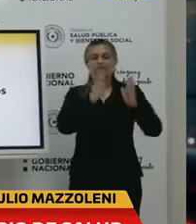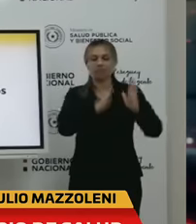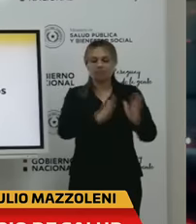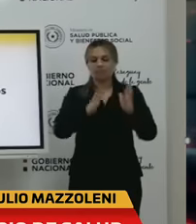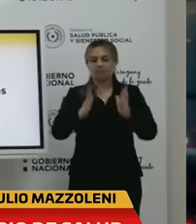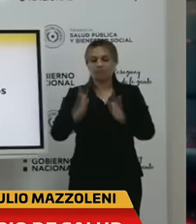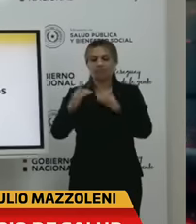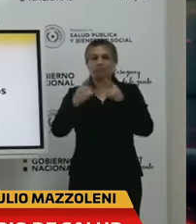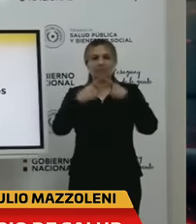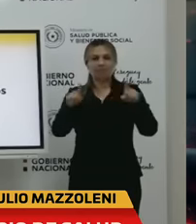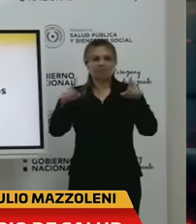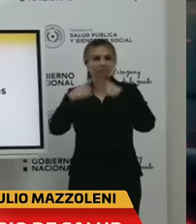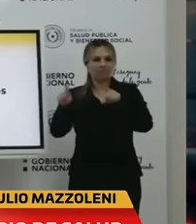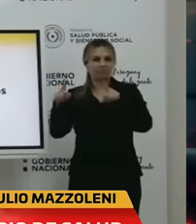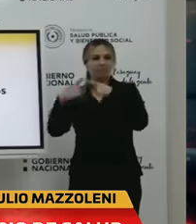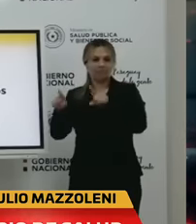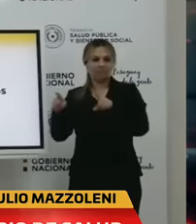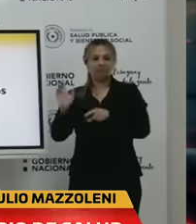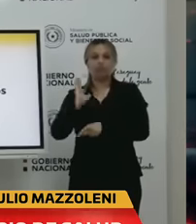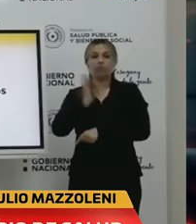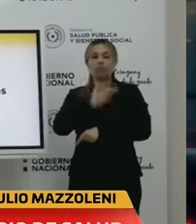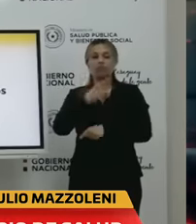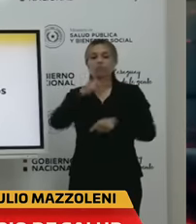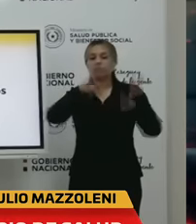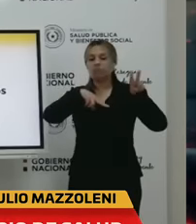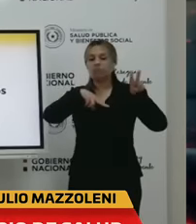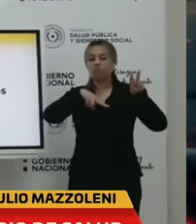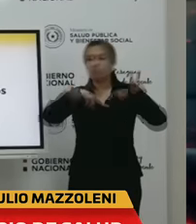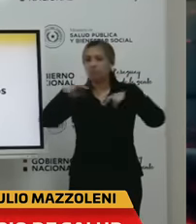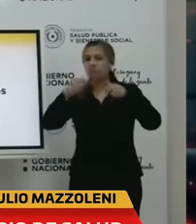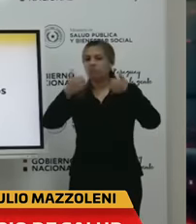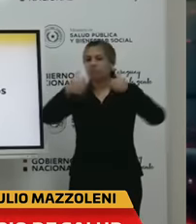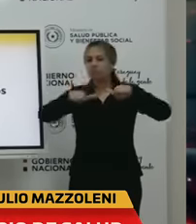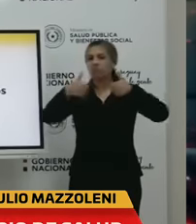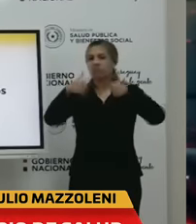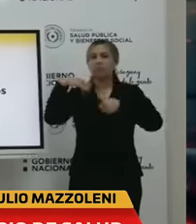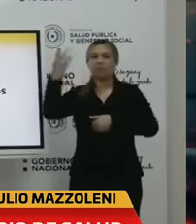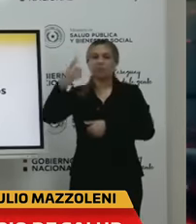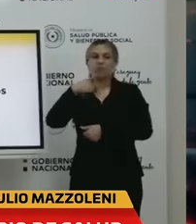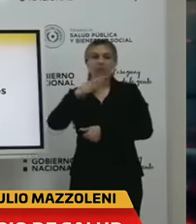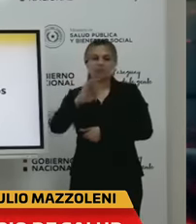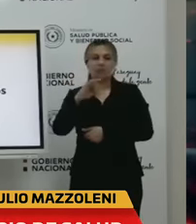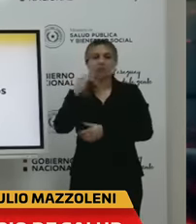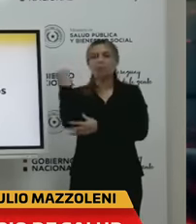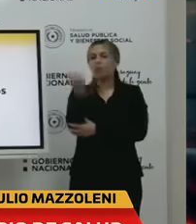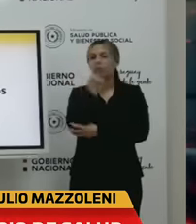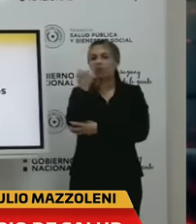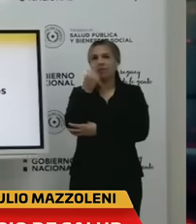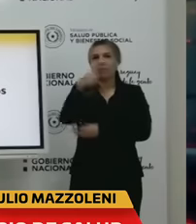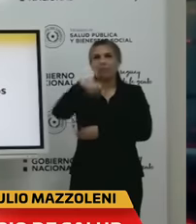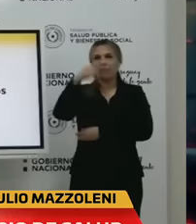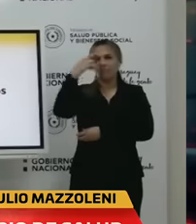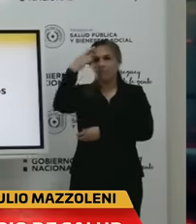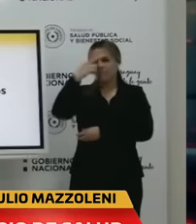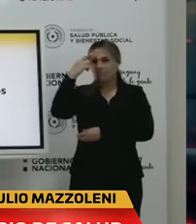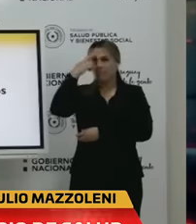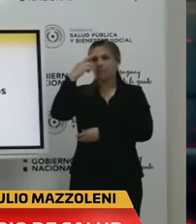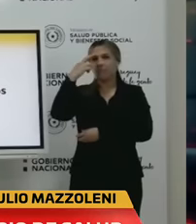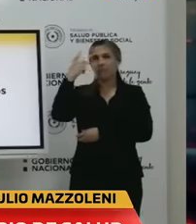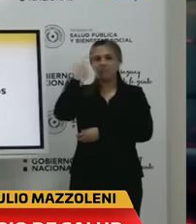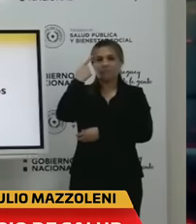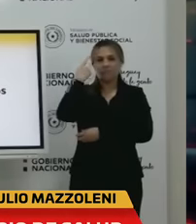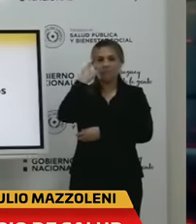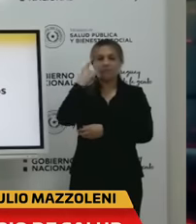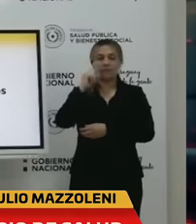bueno, vamos a hacer las valoraciones pertinentes. La idea es actuar siempre con racionalidad. En una